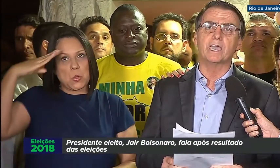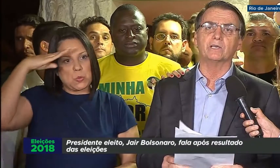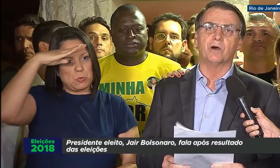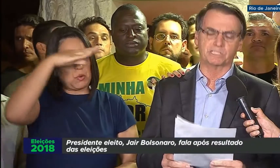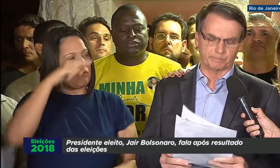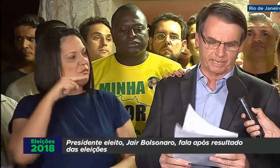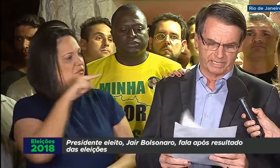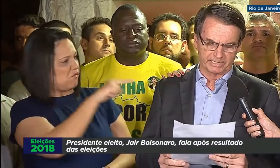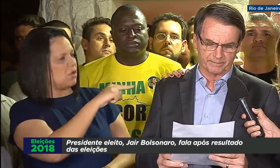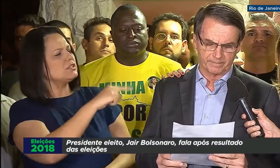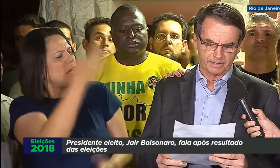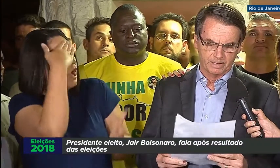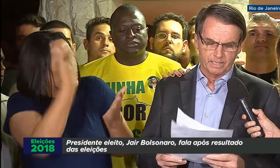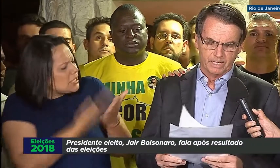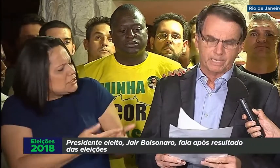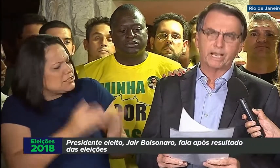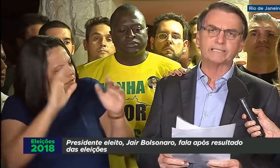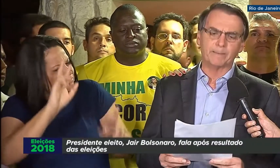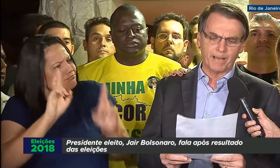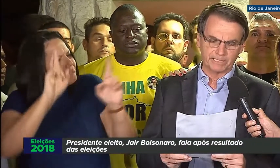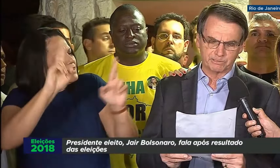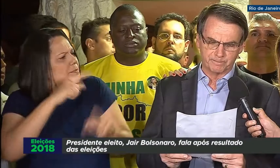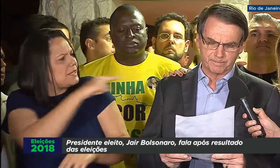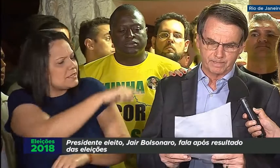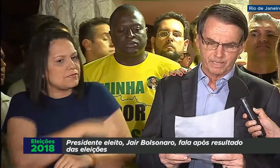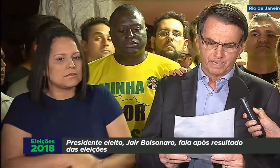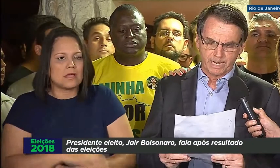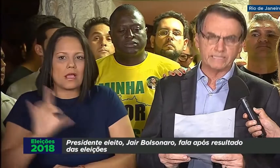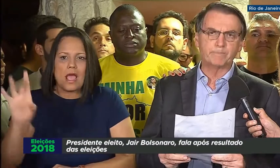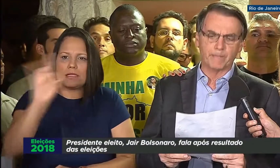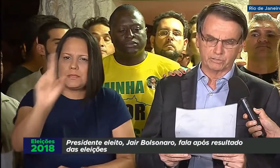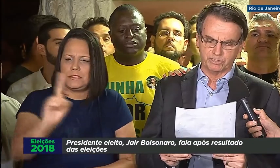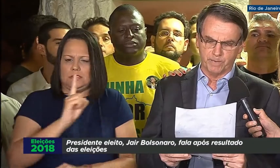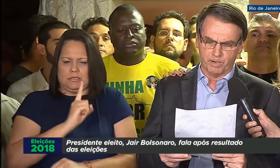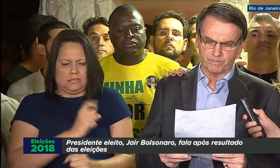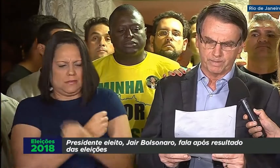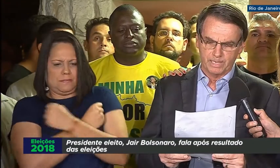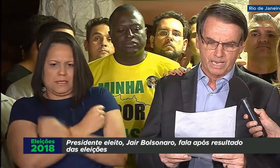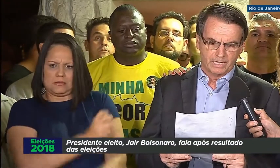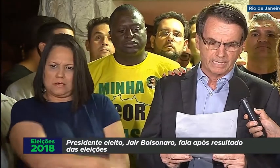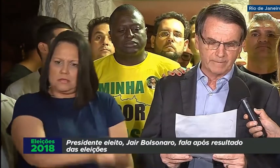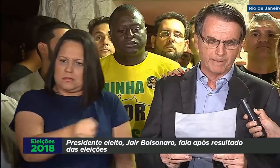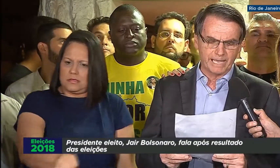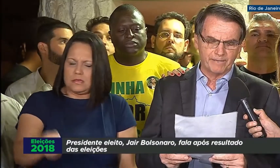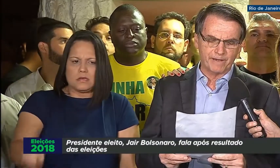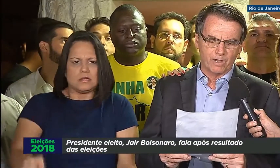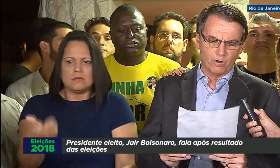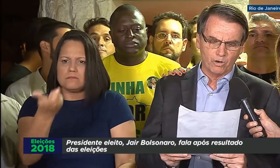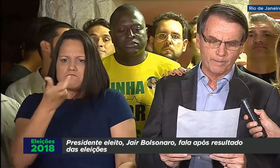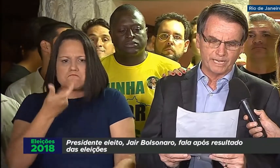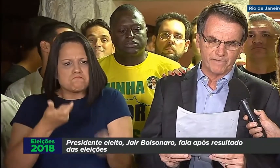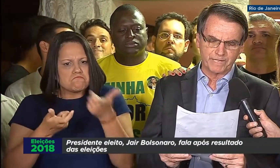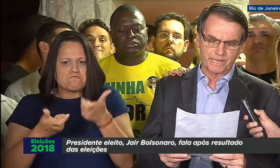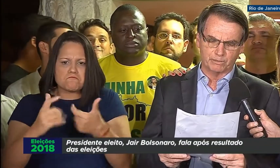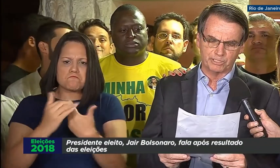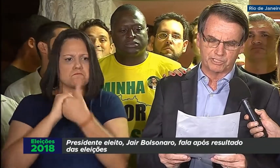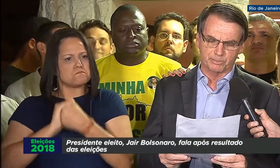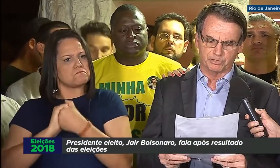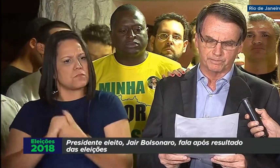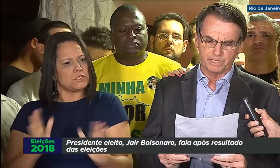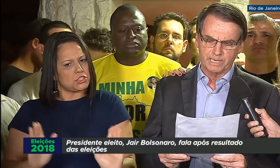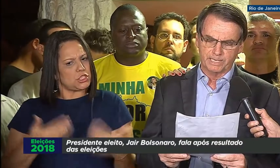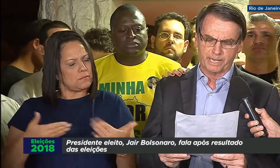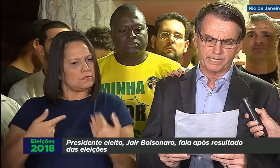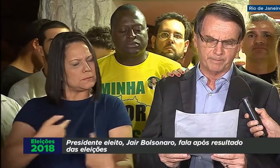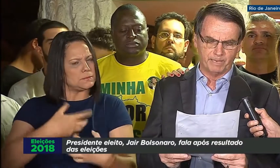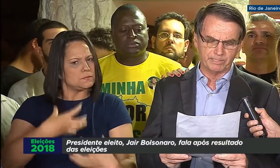você é a nossa esperança. Cada abraço, cada aperto de mão, cada palavra ou manifestação de